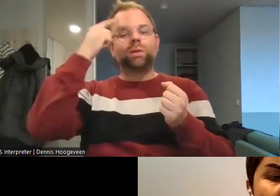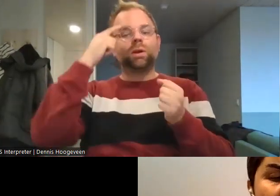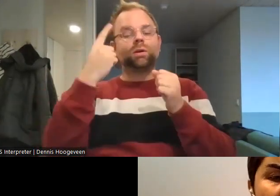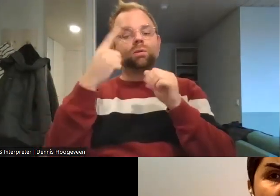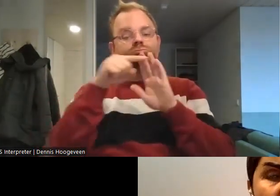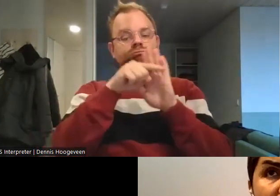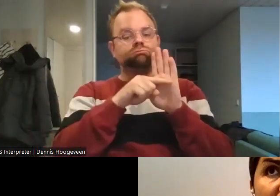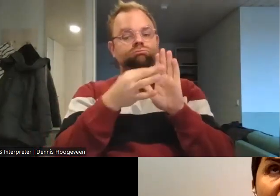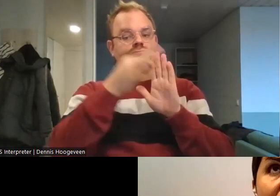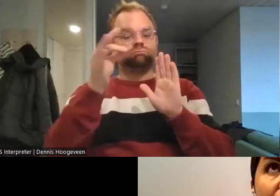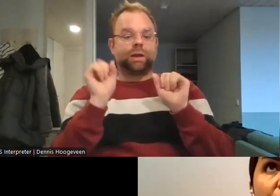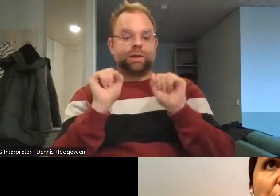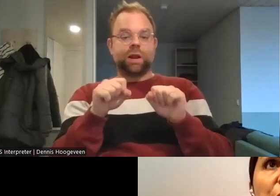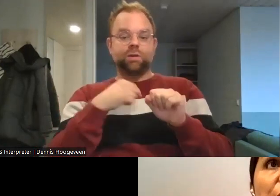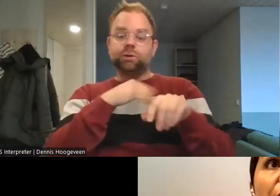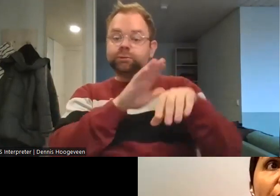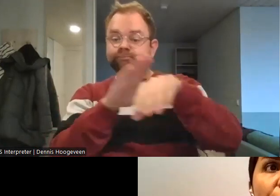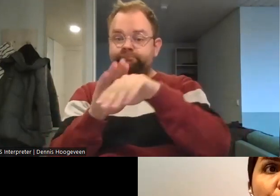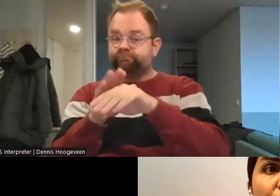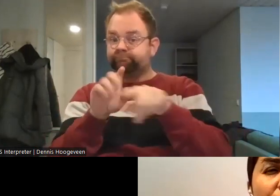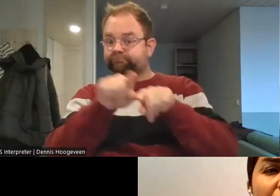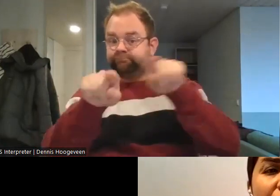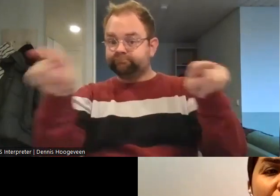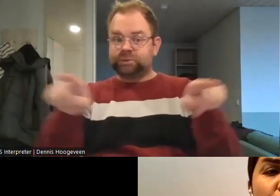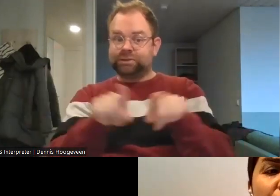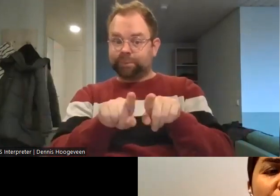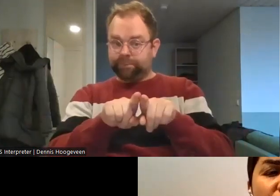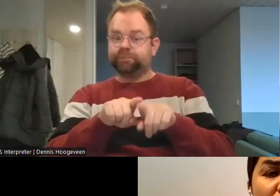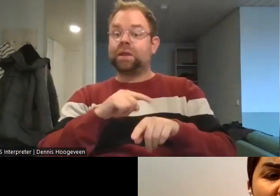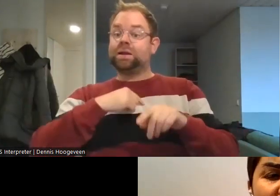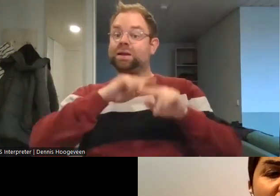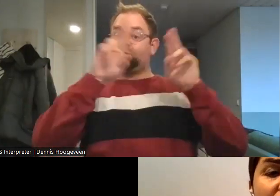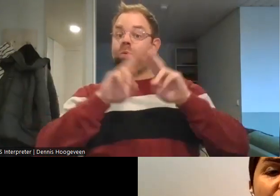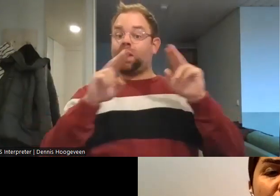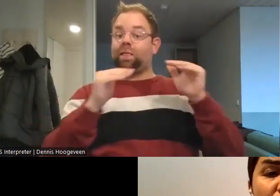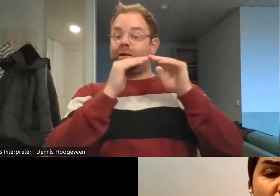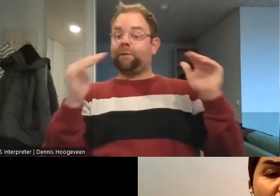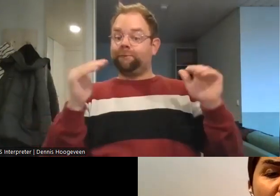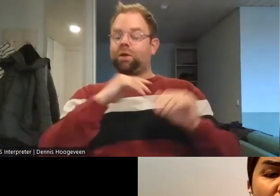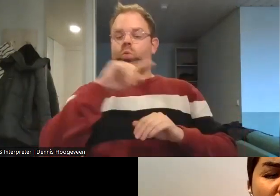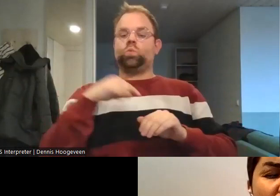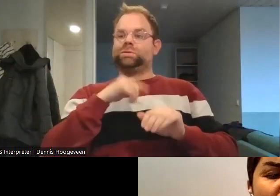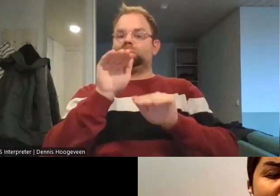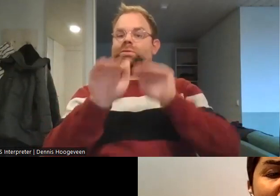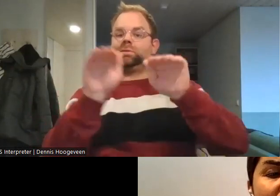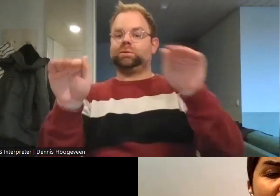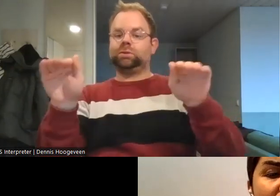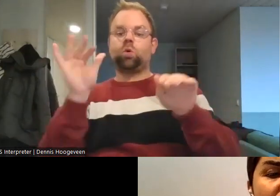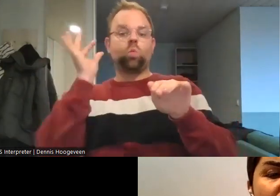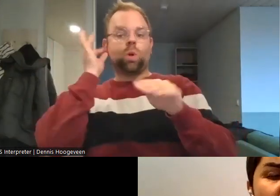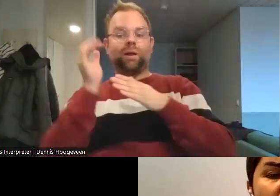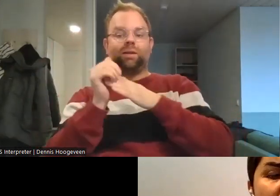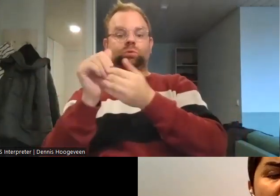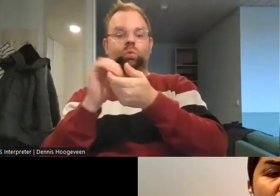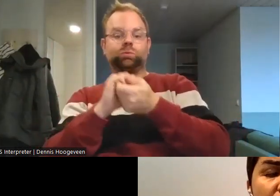par les femmes, surtout des organisations de femmes réfugiées. Parce que nous avons déjà des